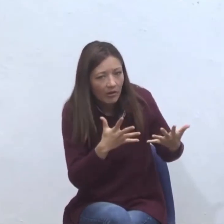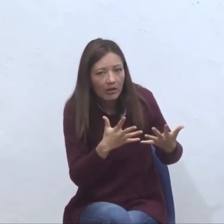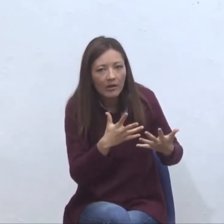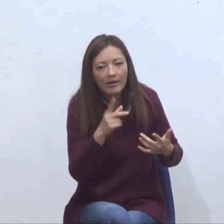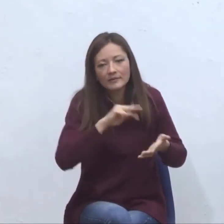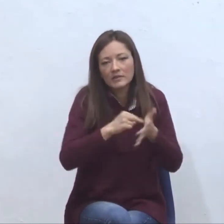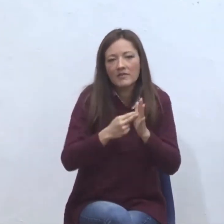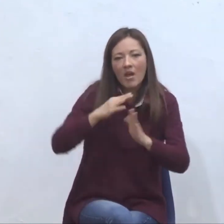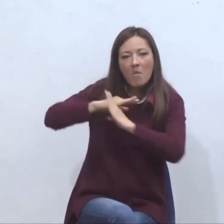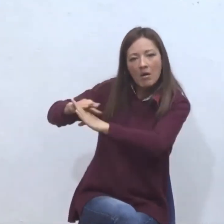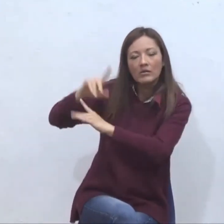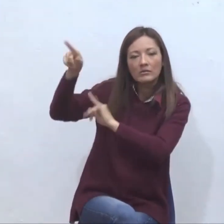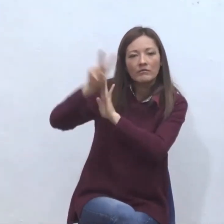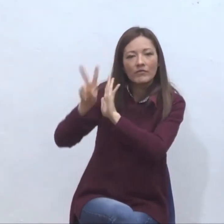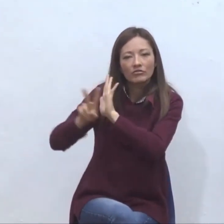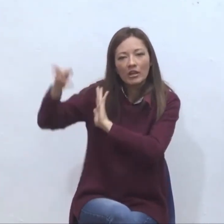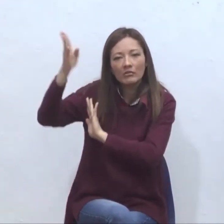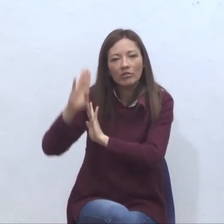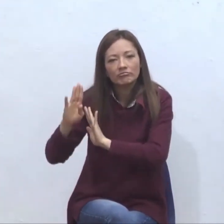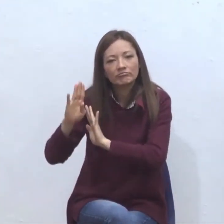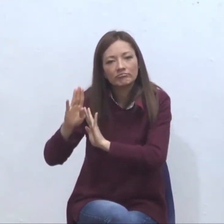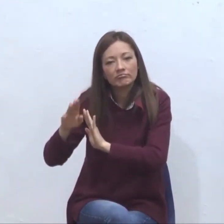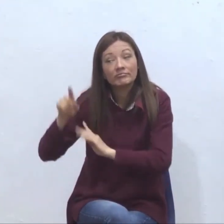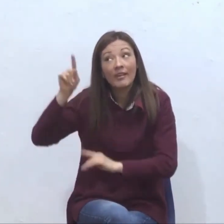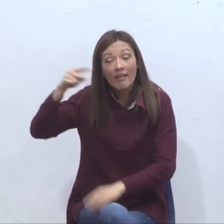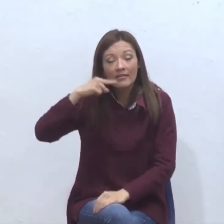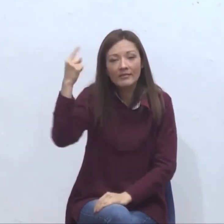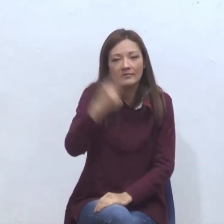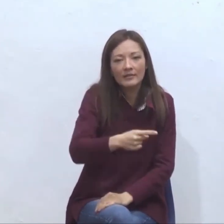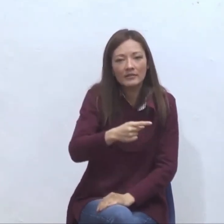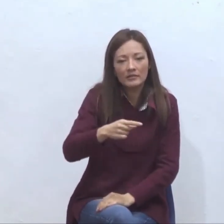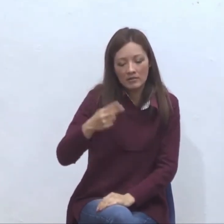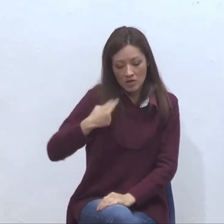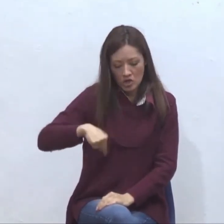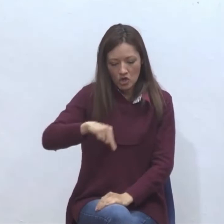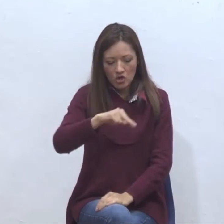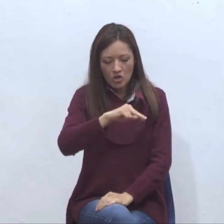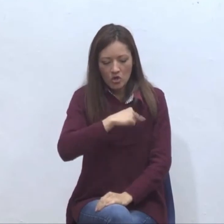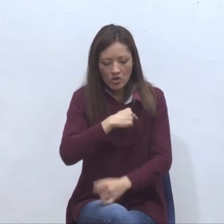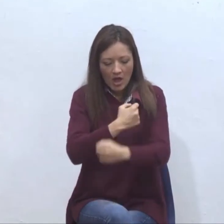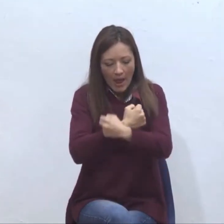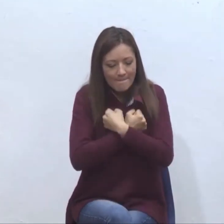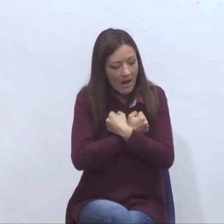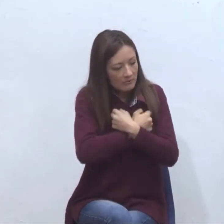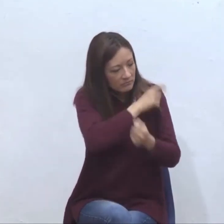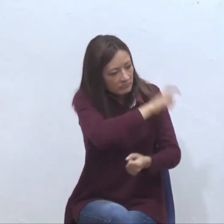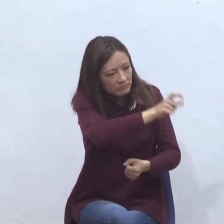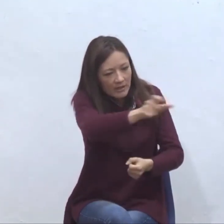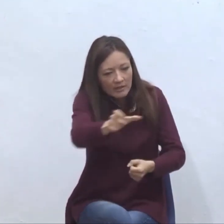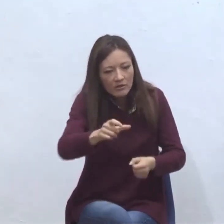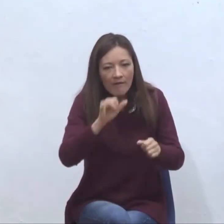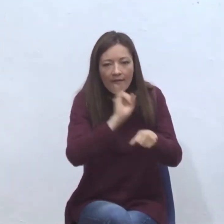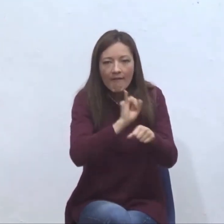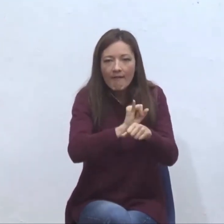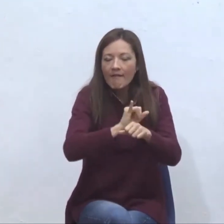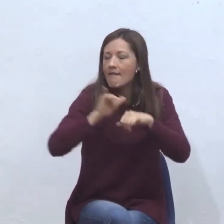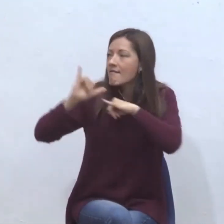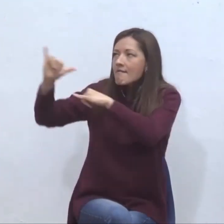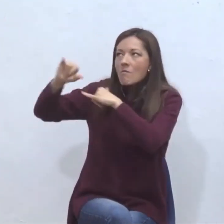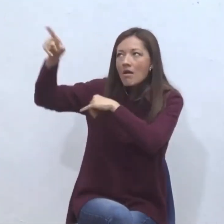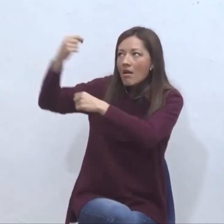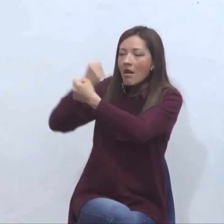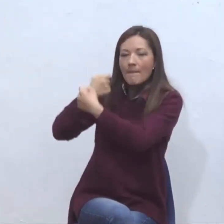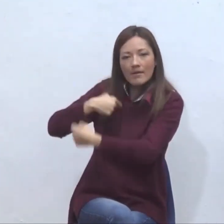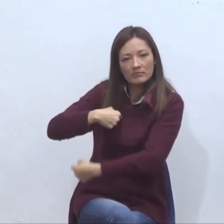estamos oponiéndonos a la voluntad de Dios. Porque Él dice que nosotros hemos de amarnos como Él nos amó. En una de